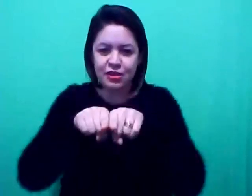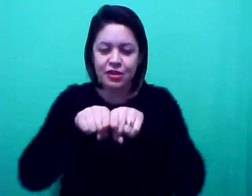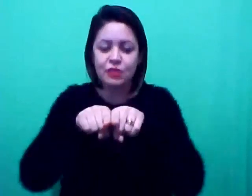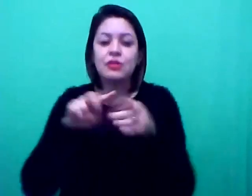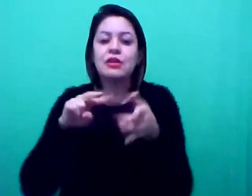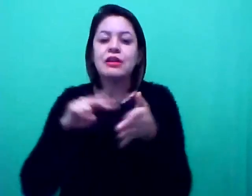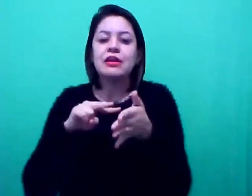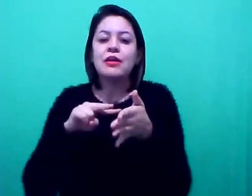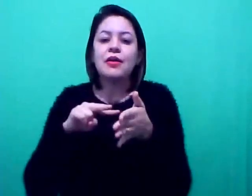eles não caminham juntos.